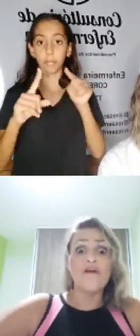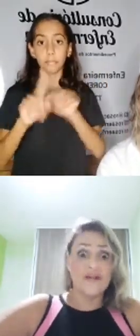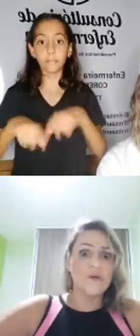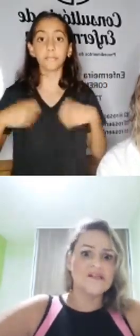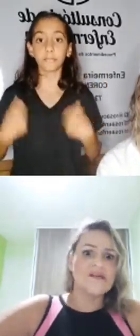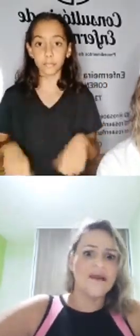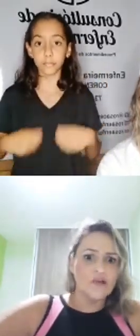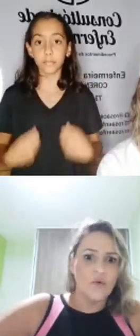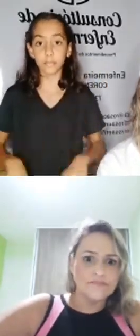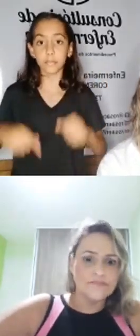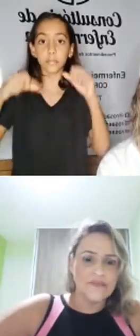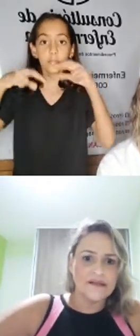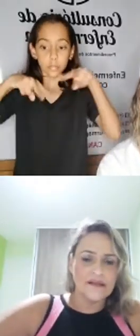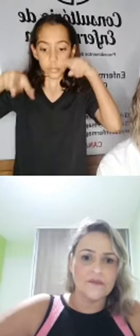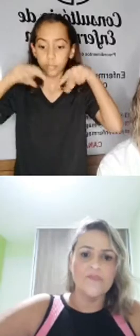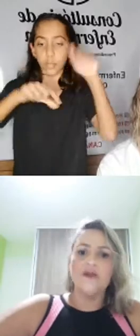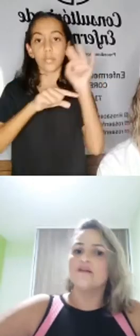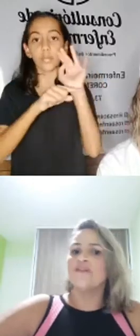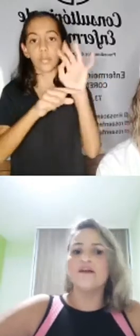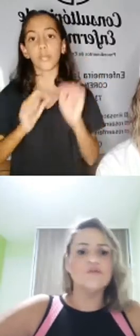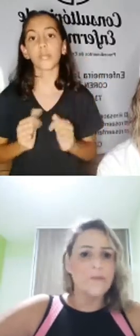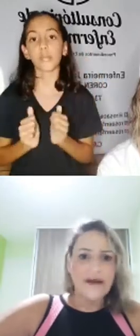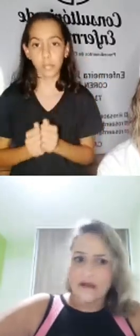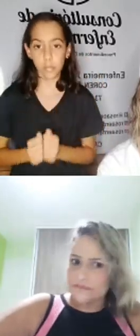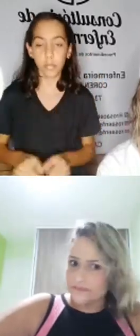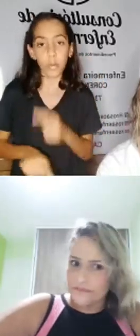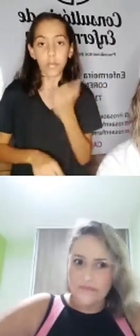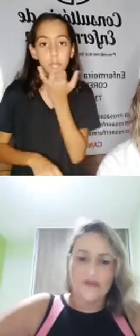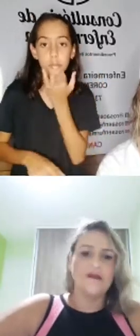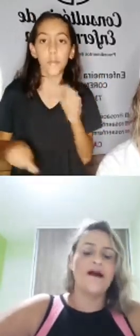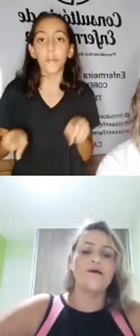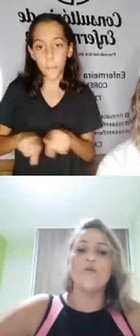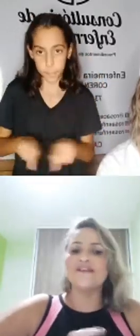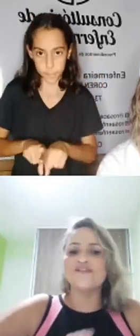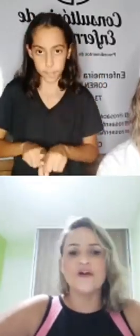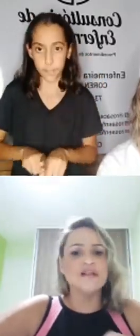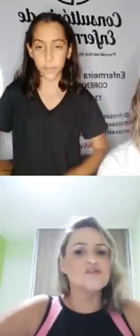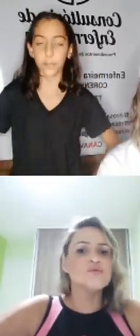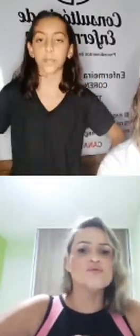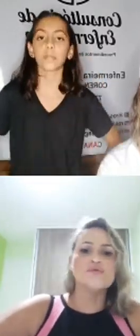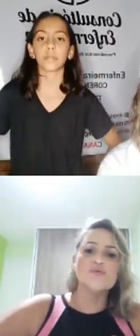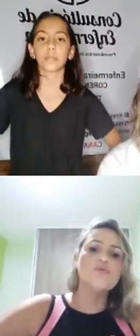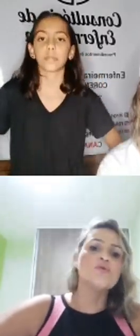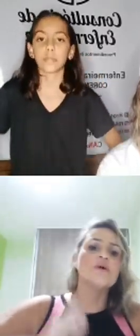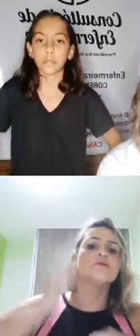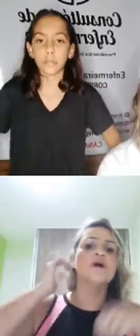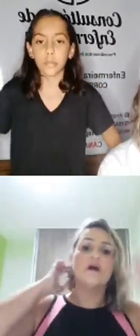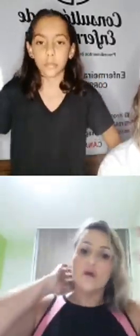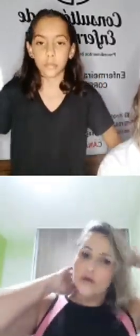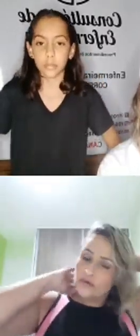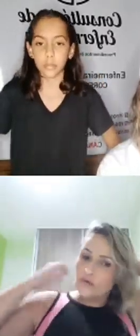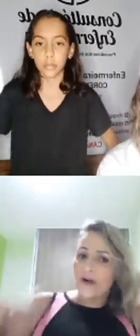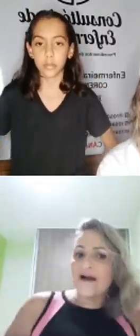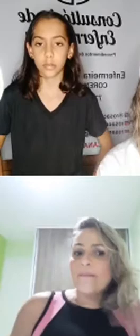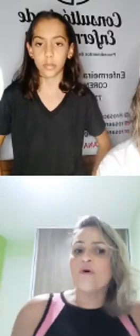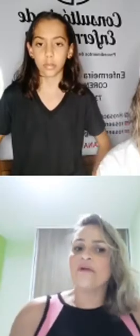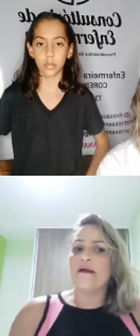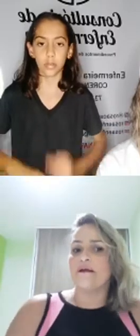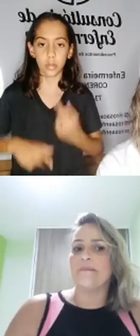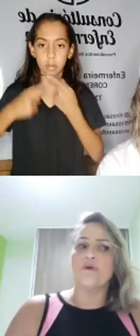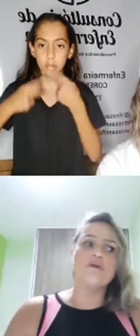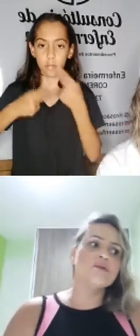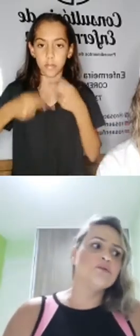uma frequência maior até. Então eu falei, eu não vou parar. Começou aquele zum quando